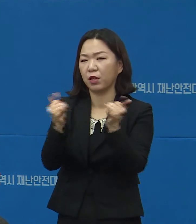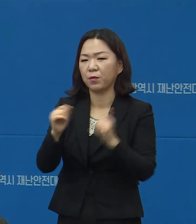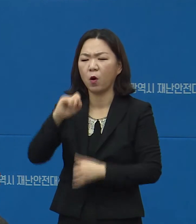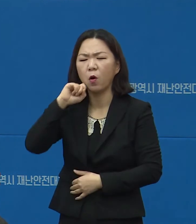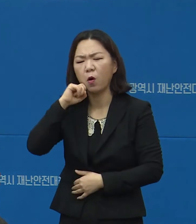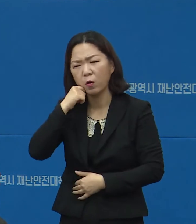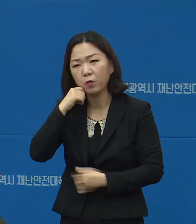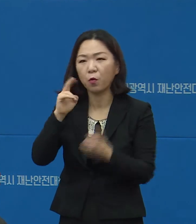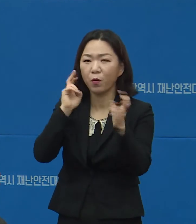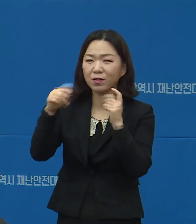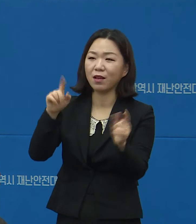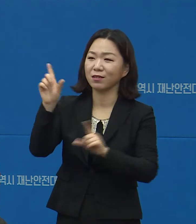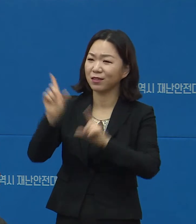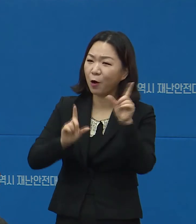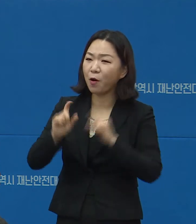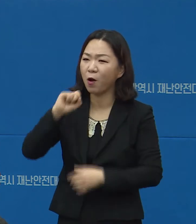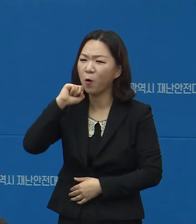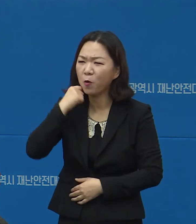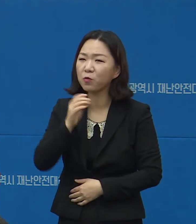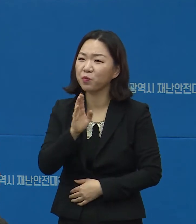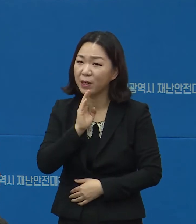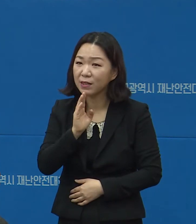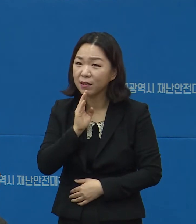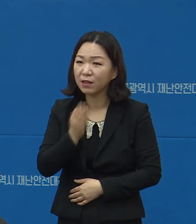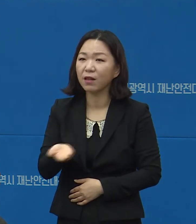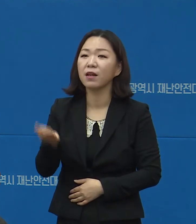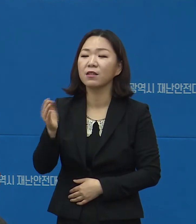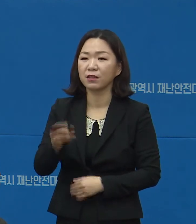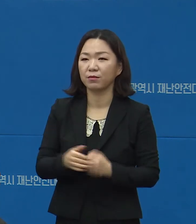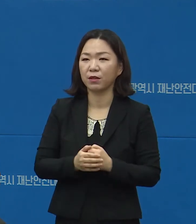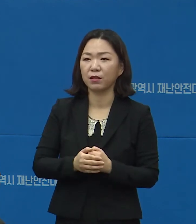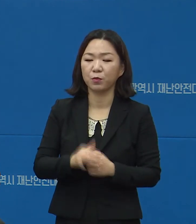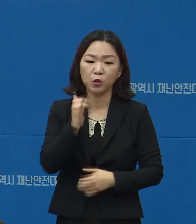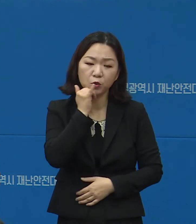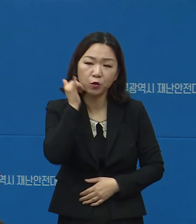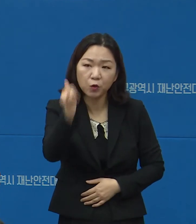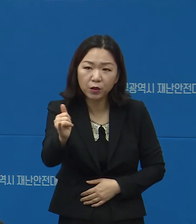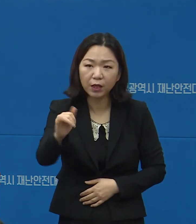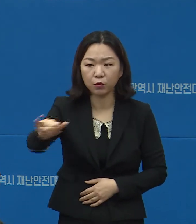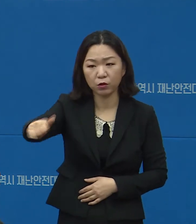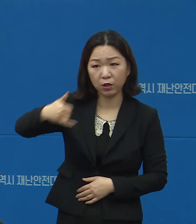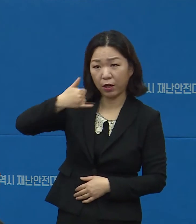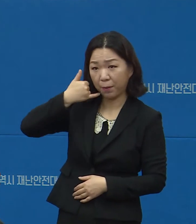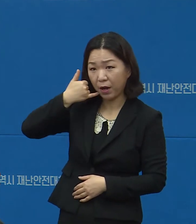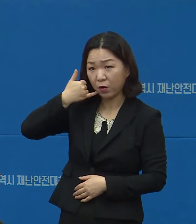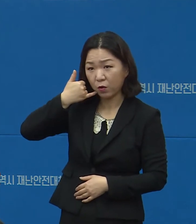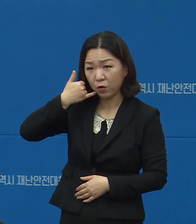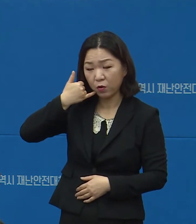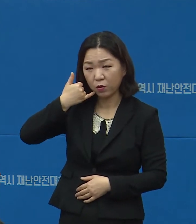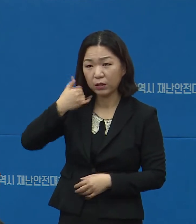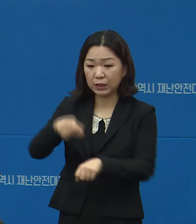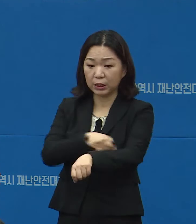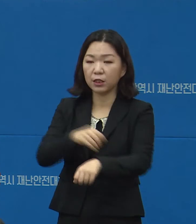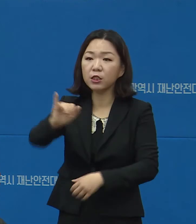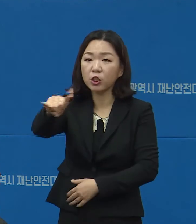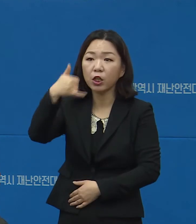회사 사정을 보면 여러 가지 어려움이 있을 겁니다. 인바운드와 아웃바운드, 특히 인바운드 같은